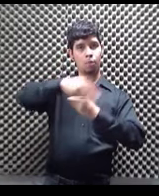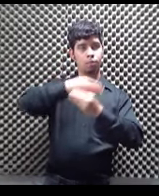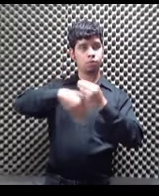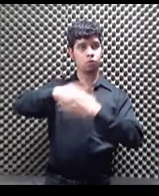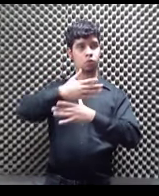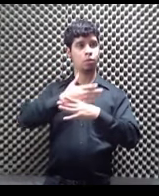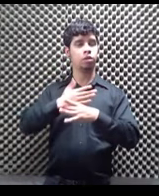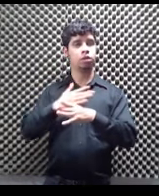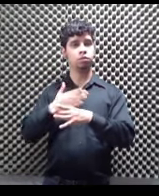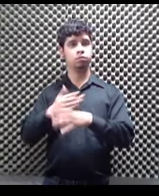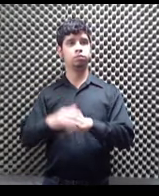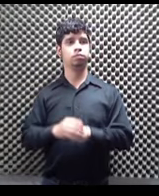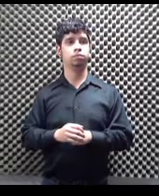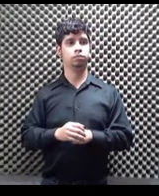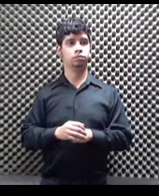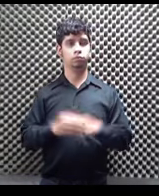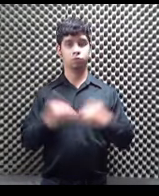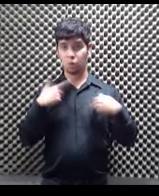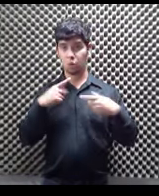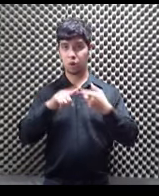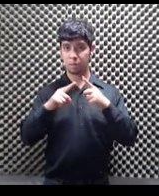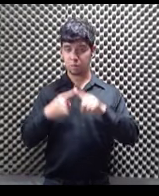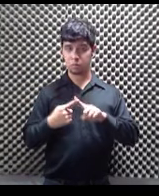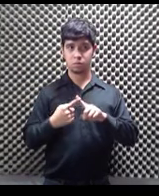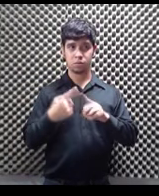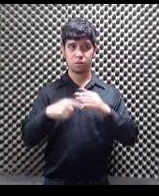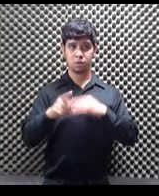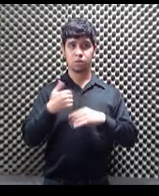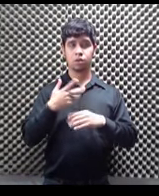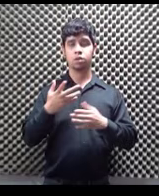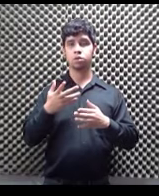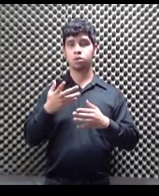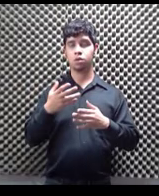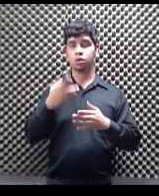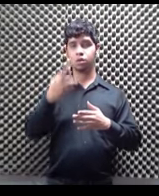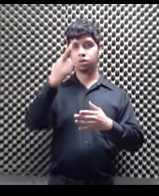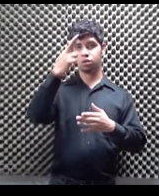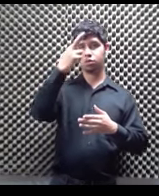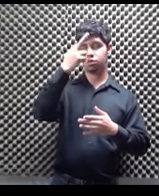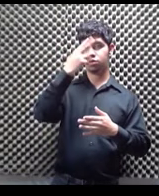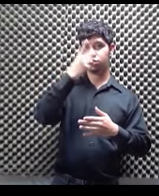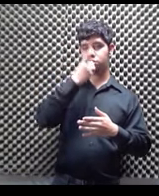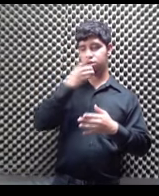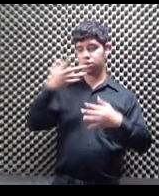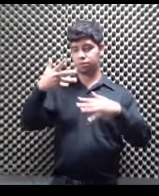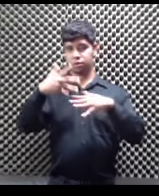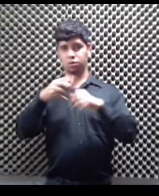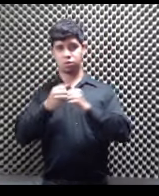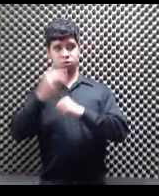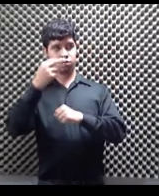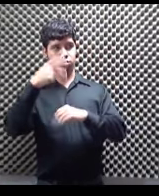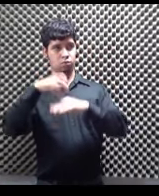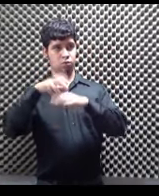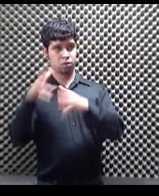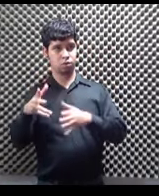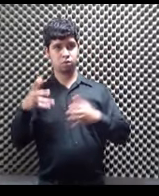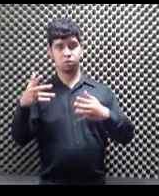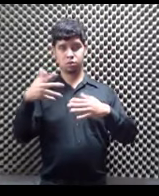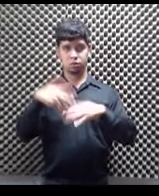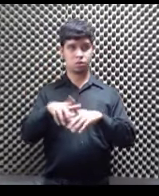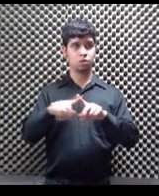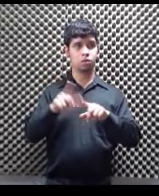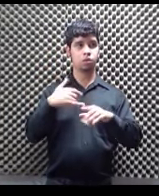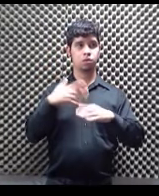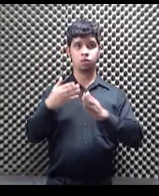productores, yo conozco sí. un amigo que es dominico puertorriqueño Es editor y se fue a trabajar allá